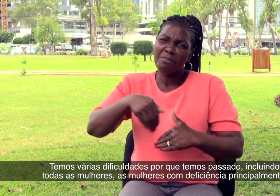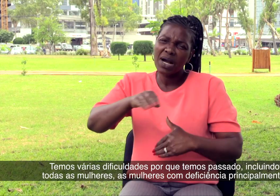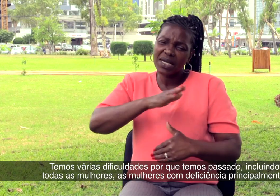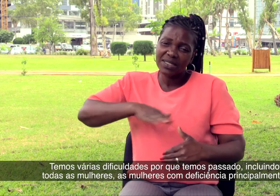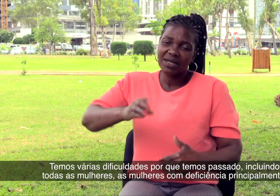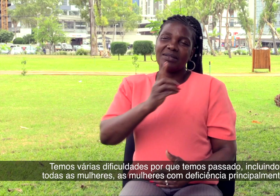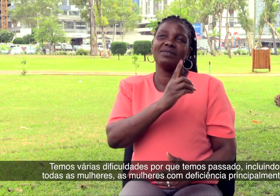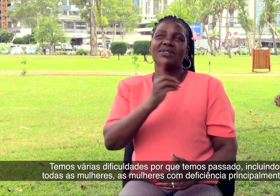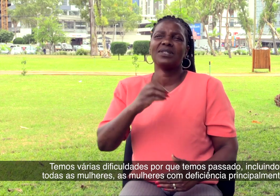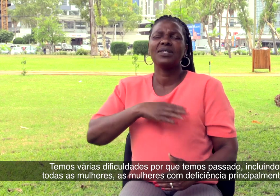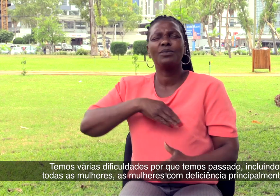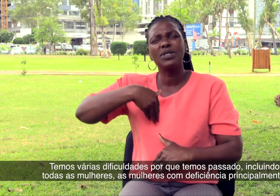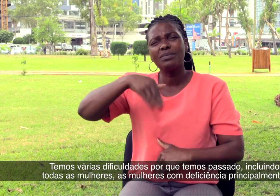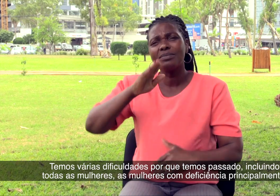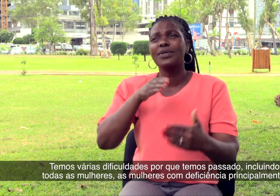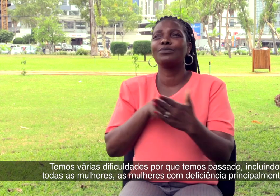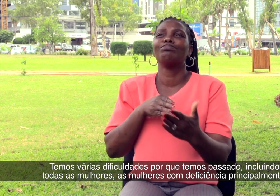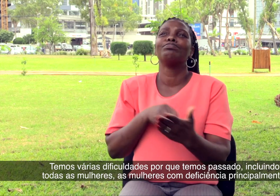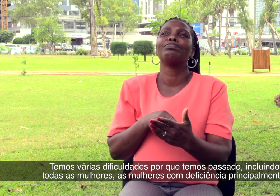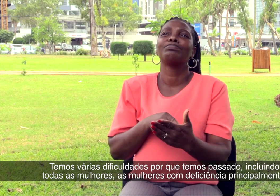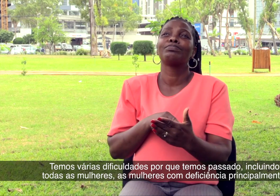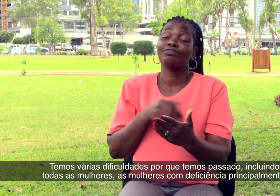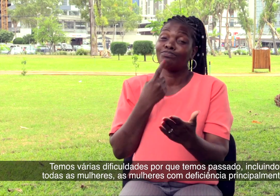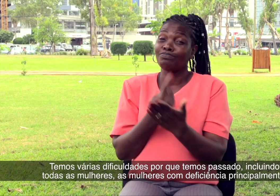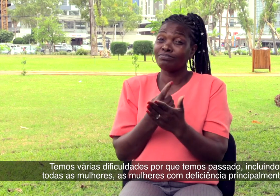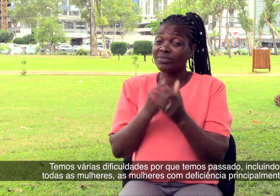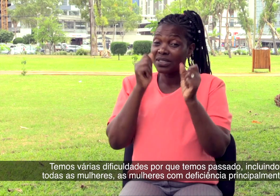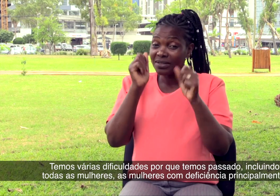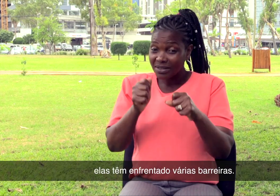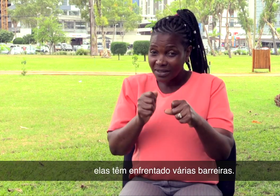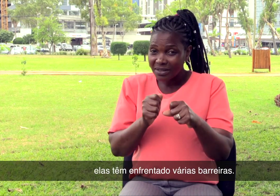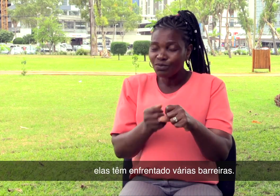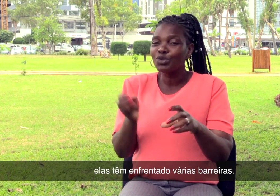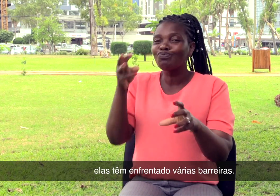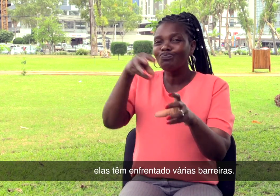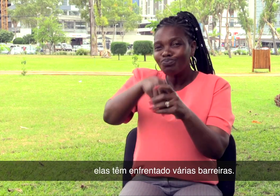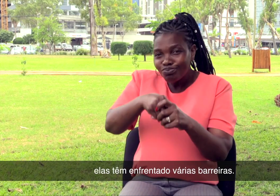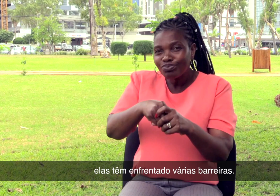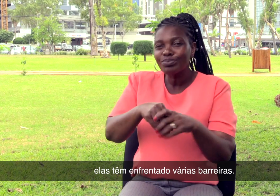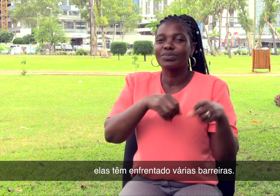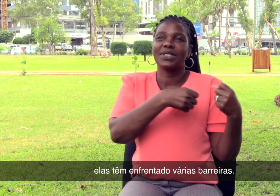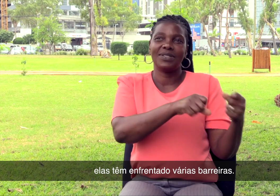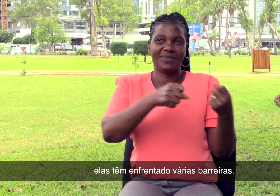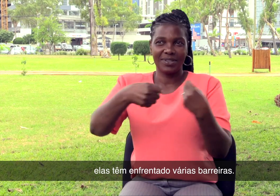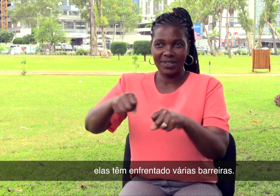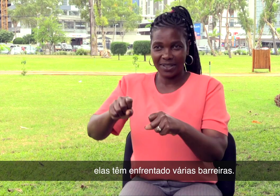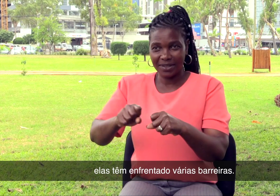incluindo todas as mulheres, mulheres com deficiência, principalmente elas têm enfrentado várias